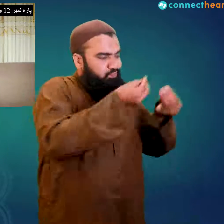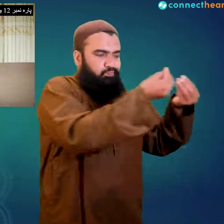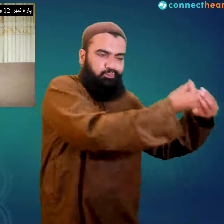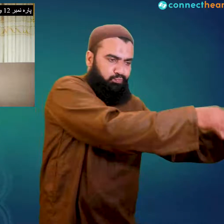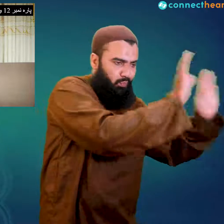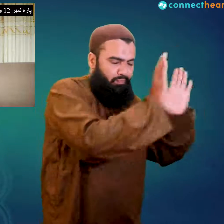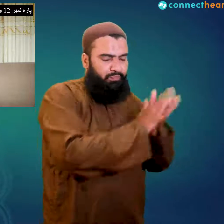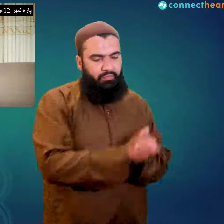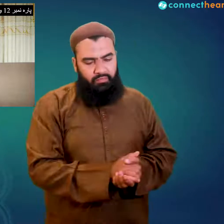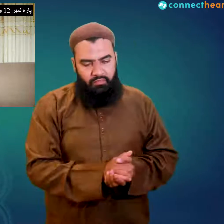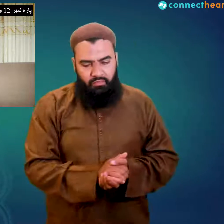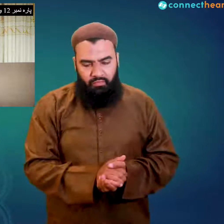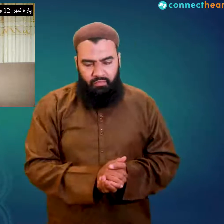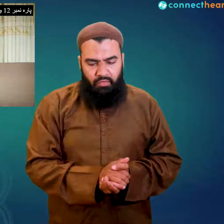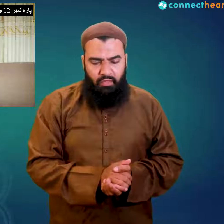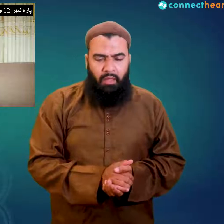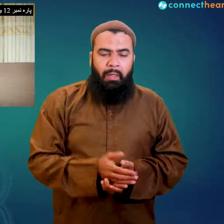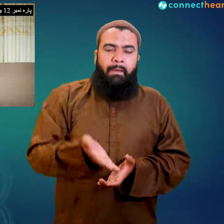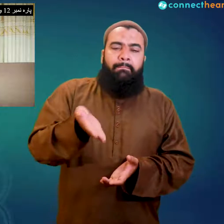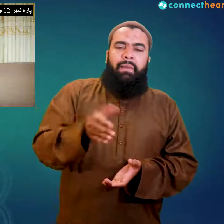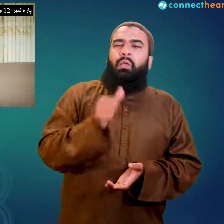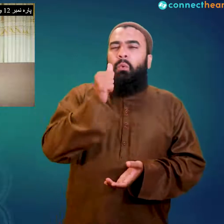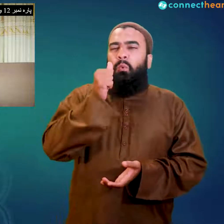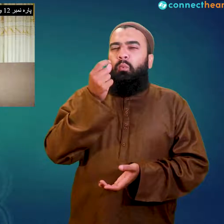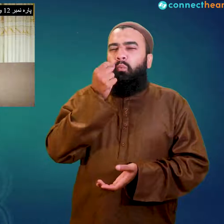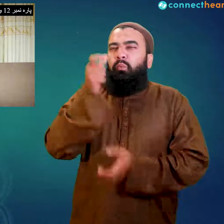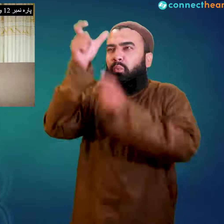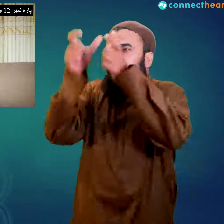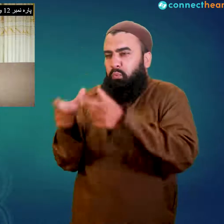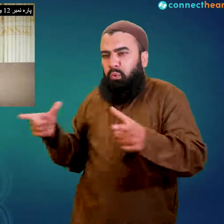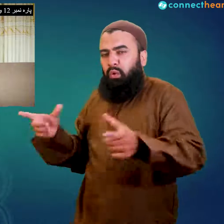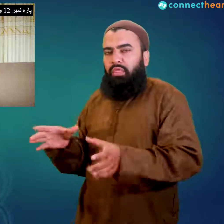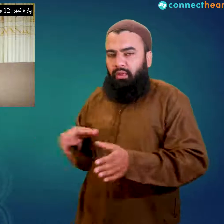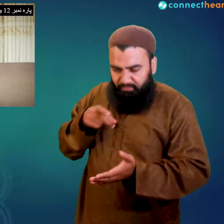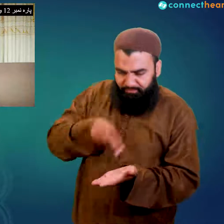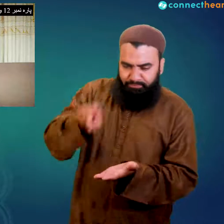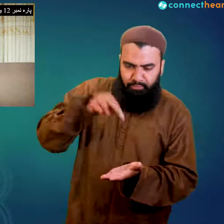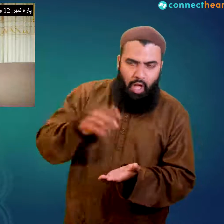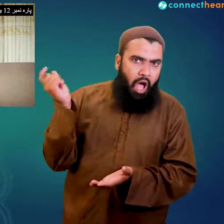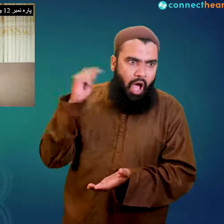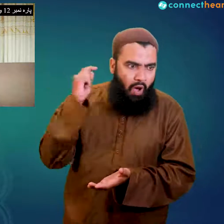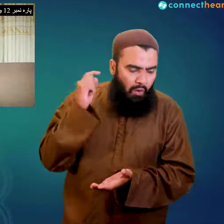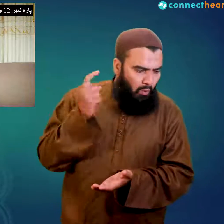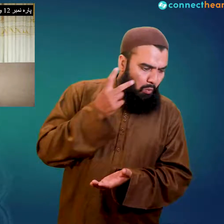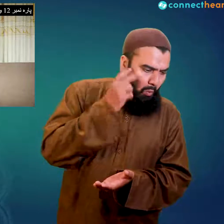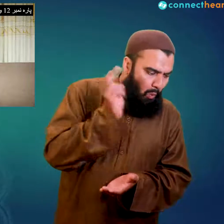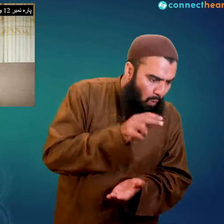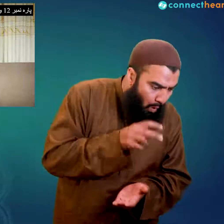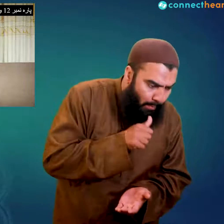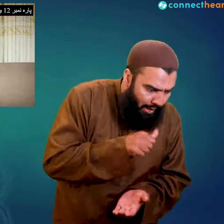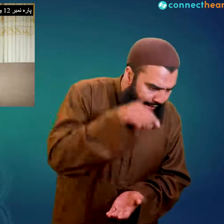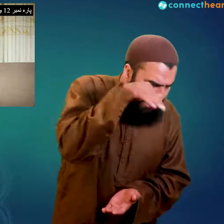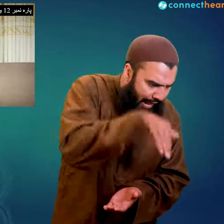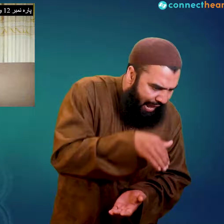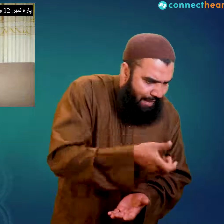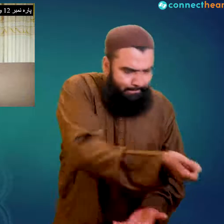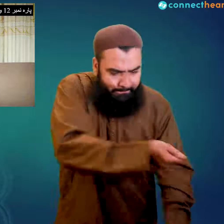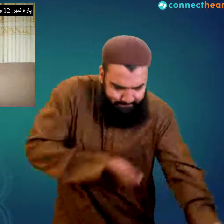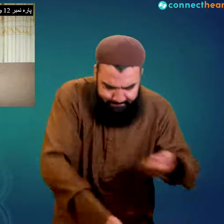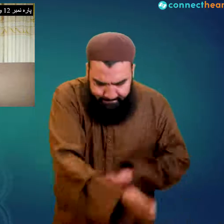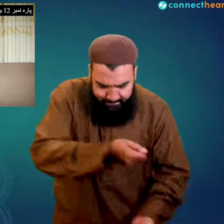اولاد تھا، وہ ان کو اپنے گھر لے آیا اور اپنی بیوی سے کہا کہ اس کی اچھی طرح نگہداشت کرو، ہو سکتا ہے کہ ہم اس کو اپنا بیٹا بنا